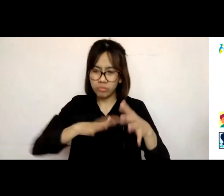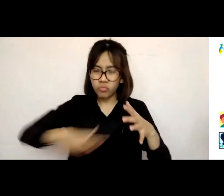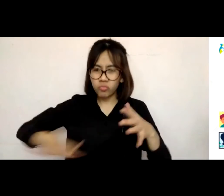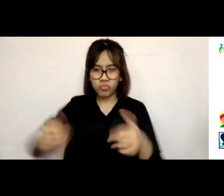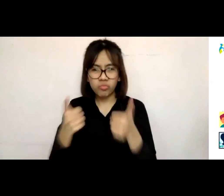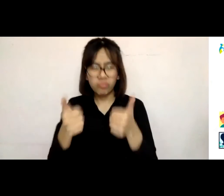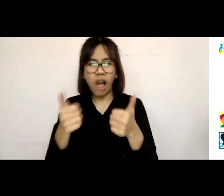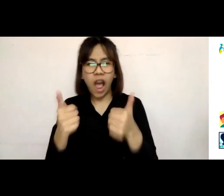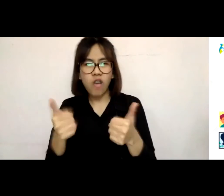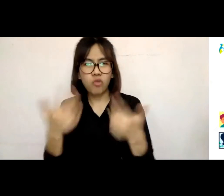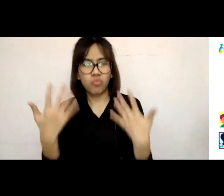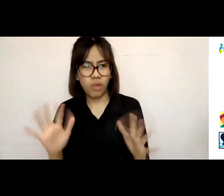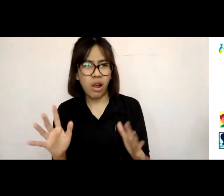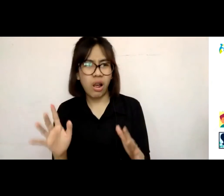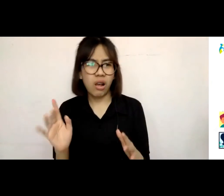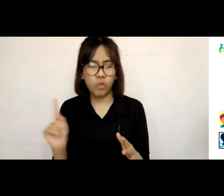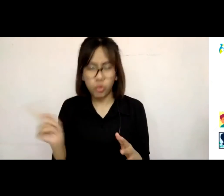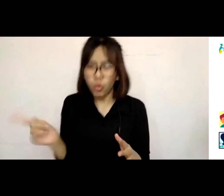gender. Jadi